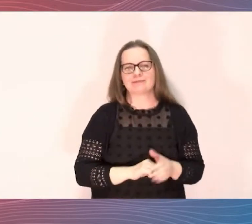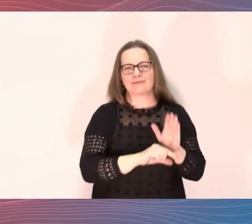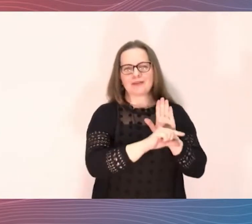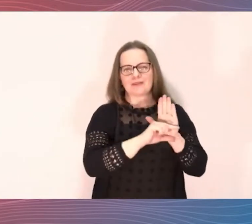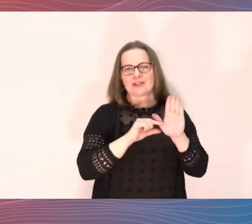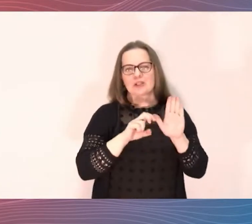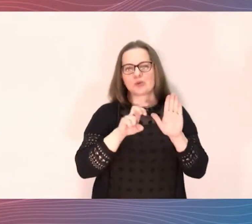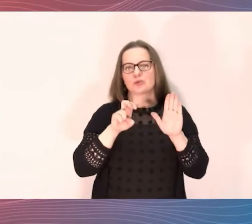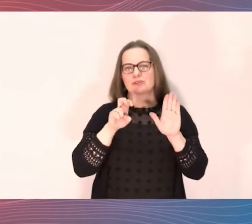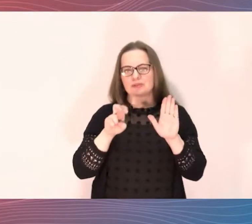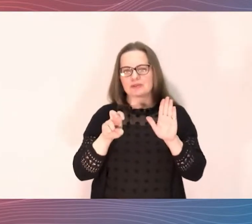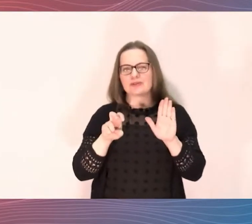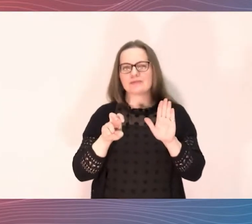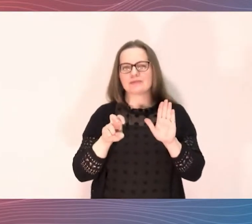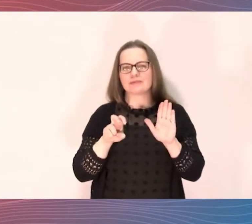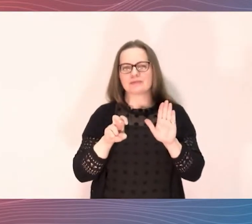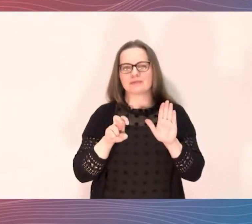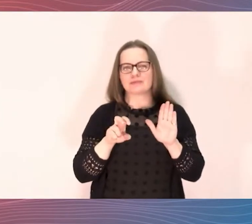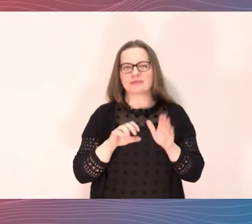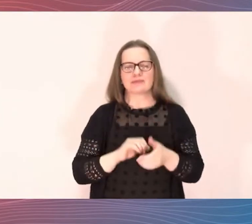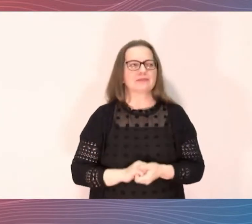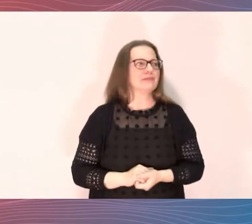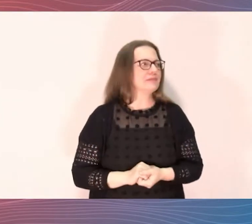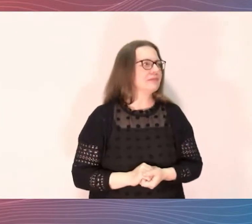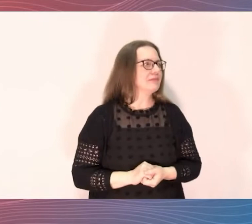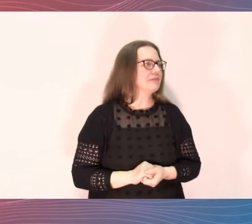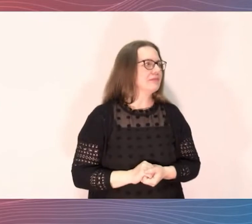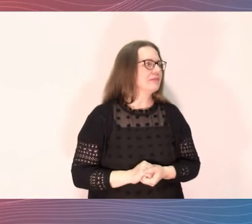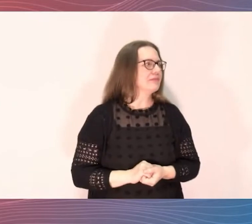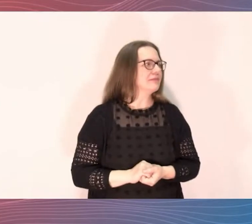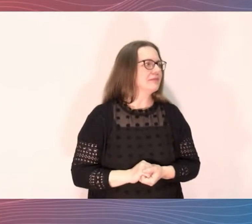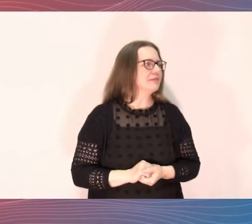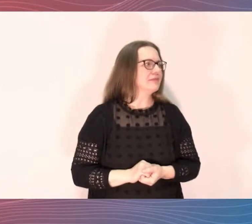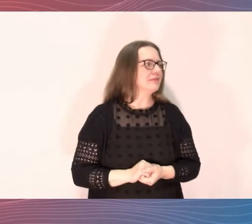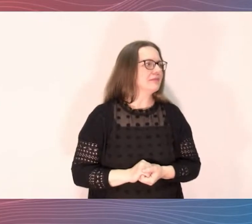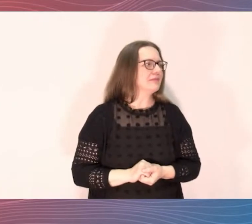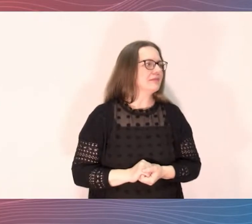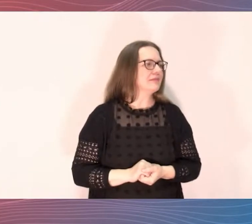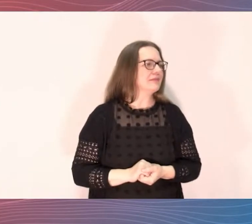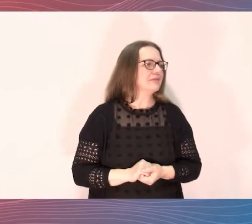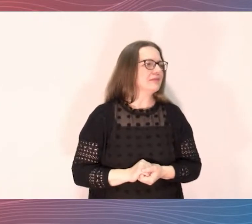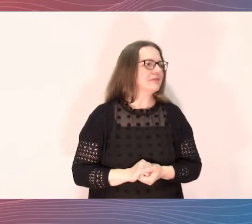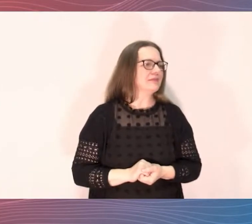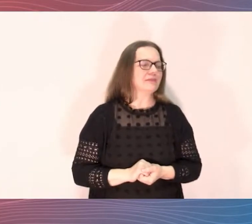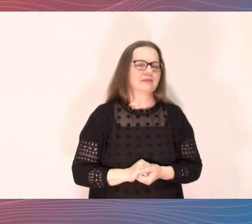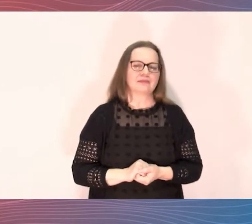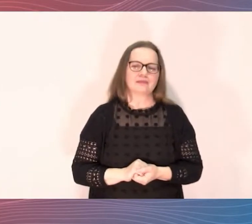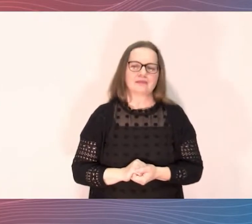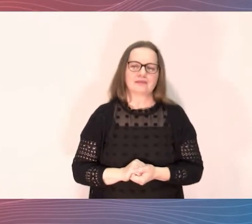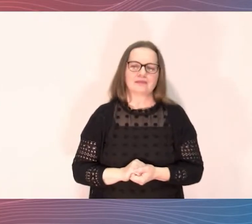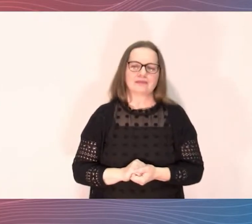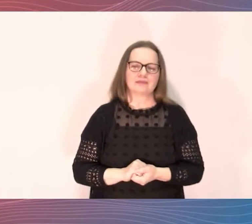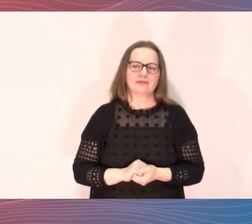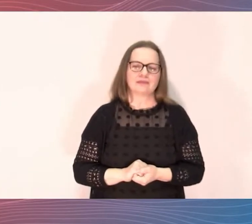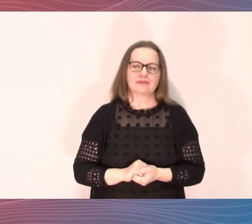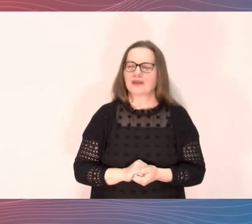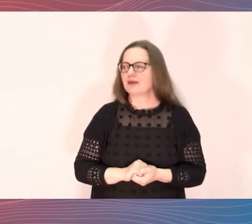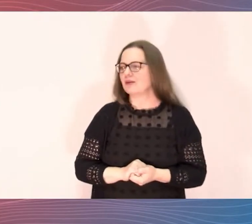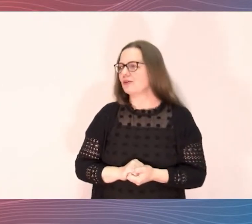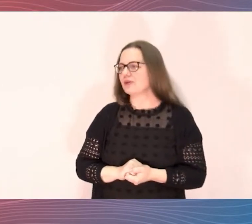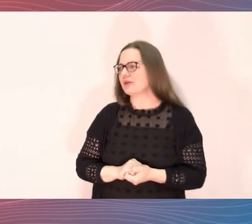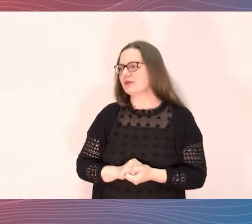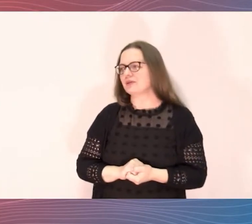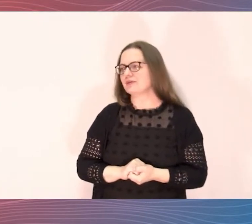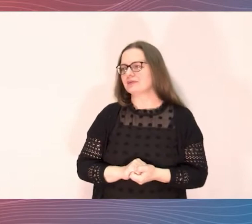Versículo 5, porque não nos pregamos a nós mesmos, mas a Cristo Jesus como Senhor e a nós mesmos como vossos servos por amor